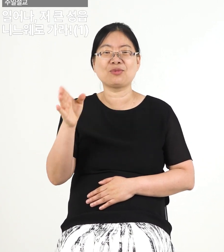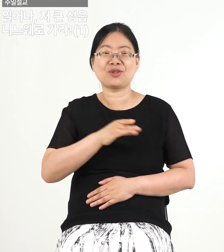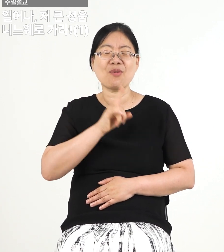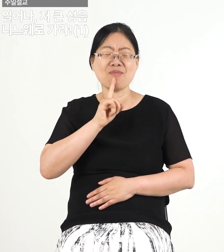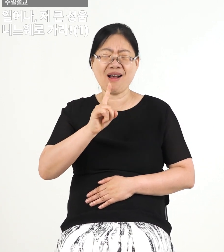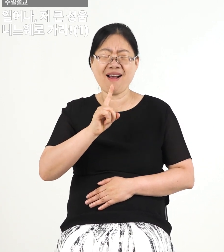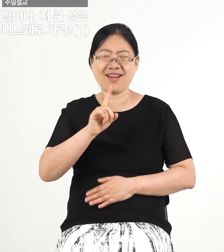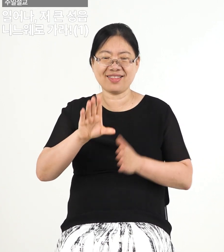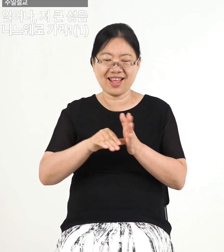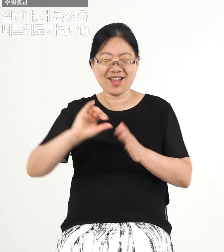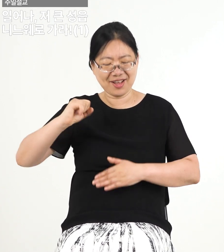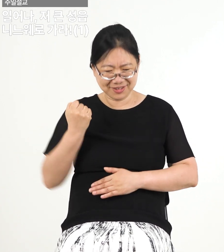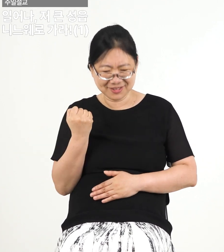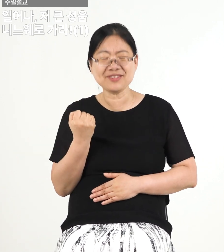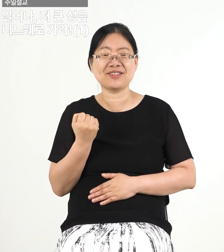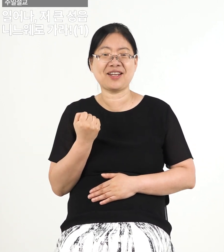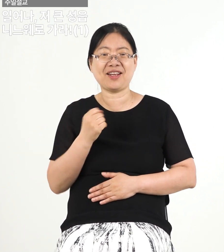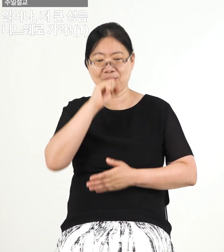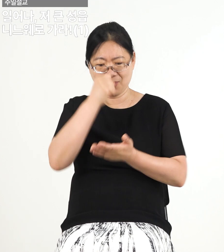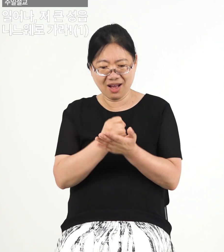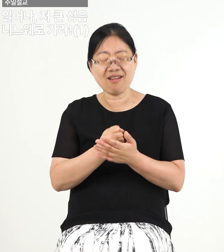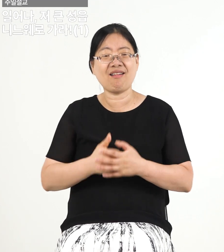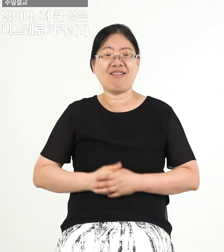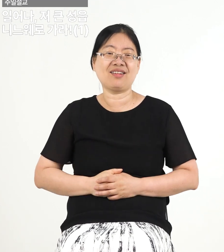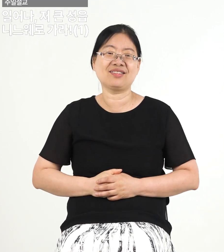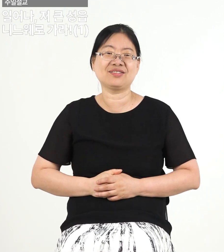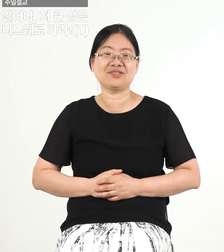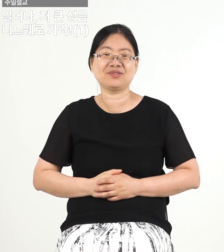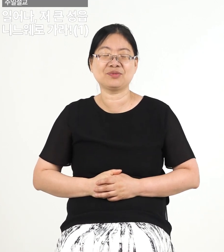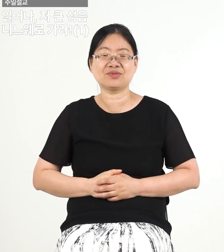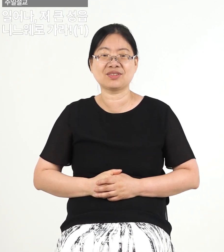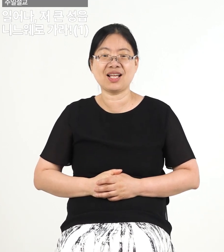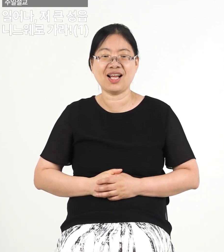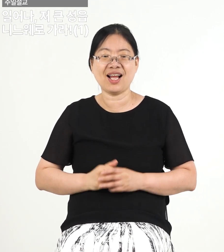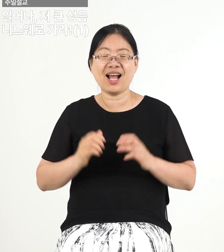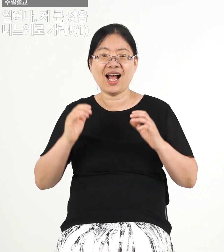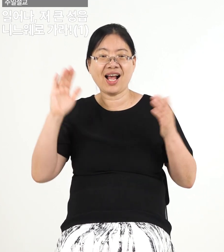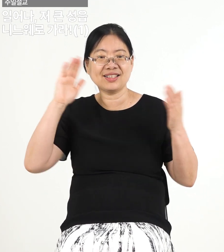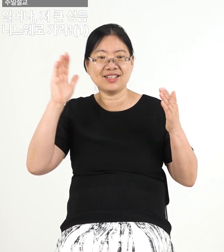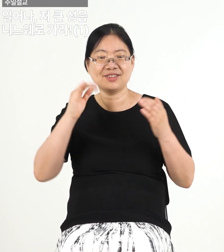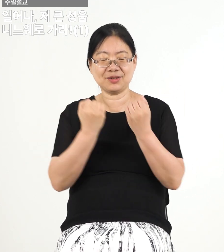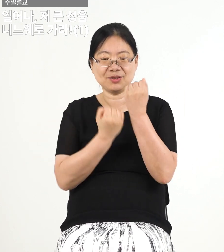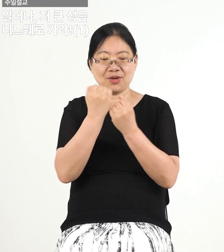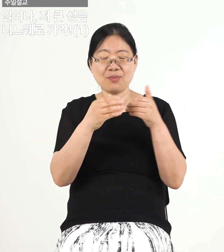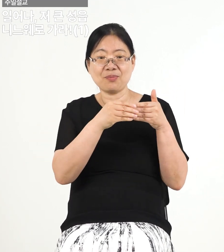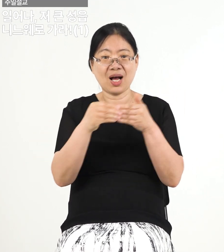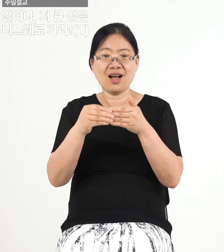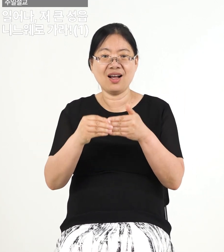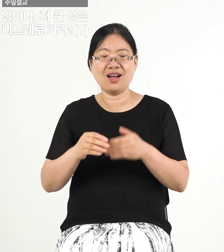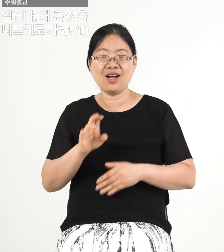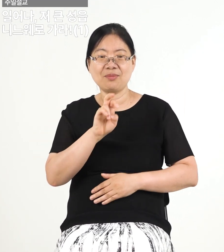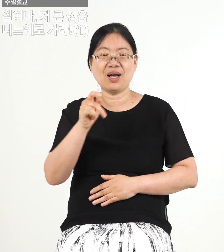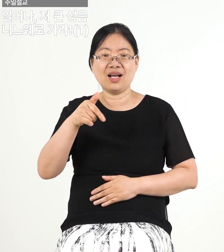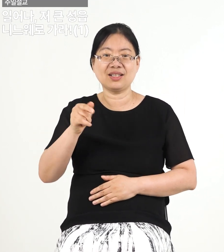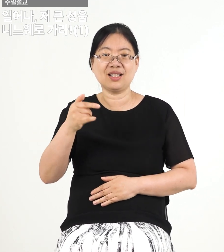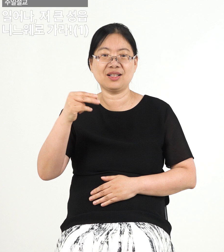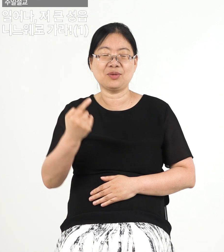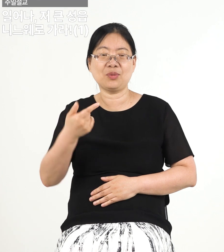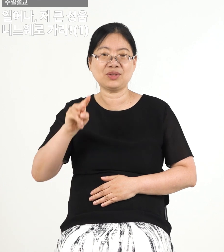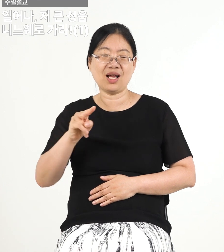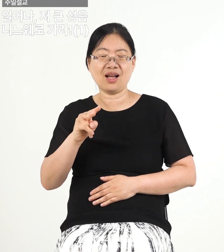말로 할 때 가는 게 정상이죠. 그 애들 수련회 데리고 가가지고 자꾸 그런 마게도냐 환상 보게